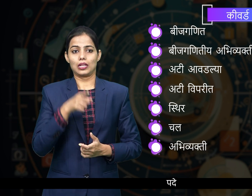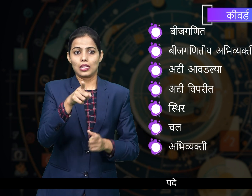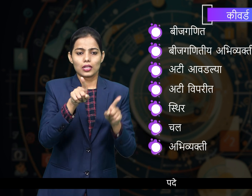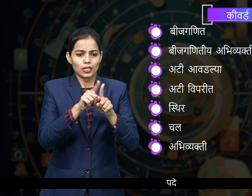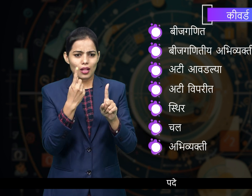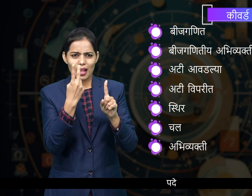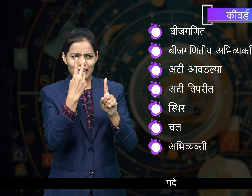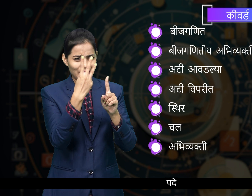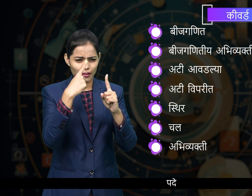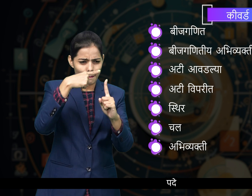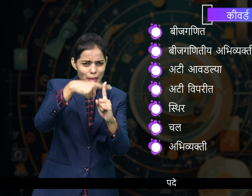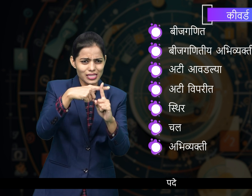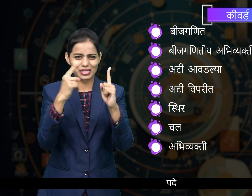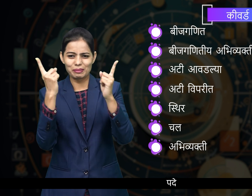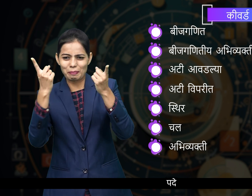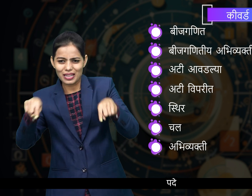पदे.